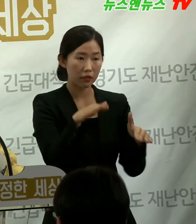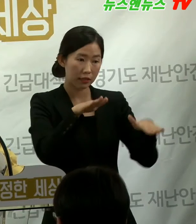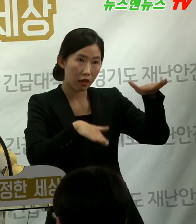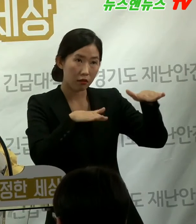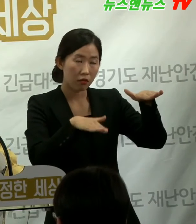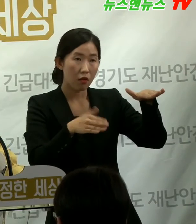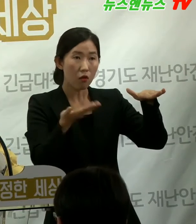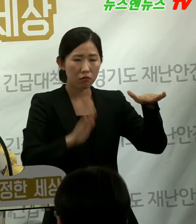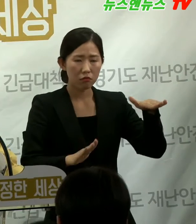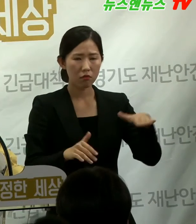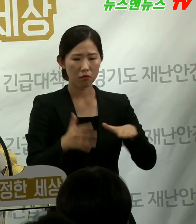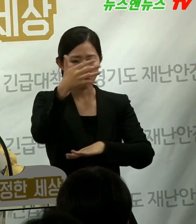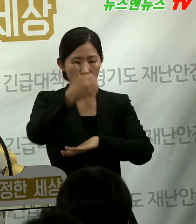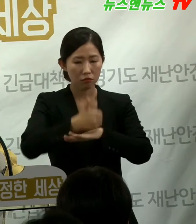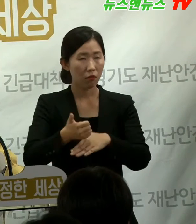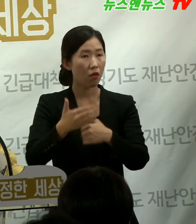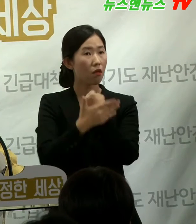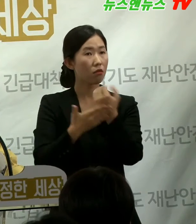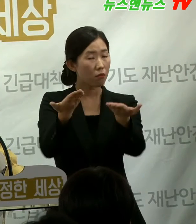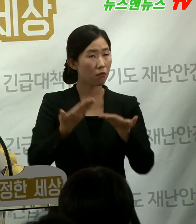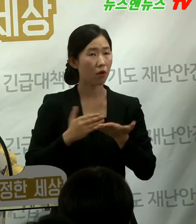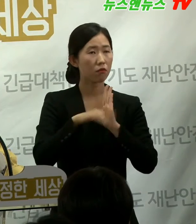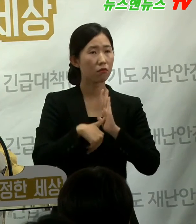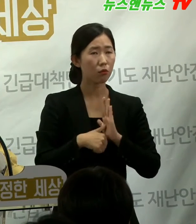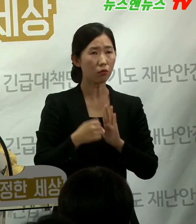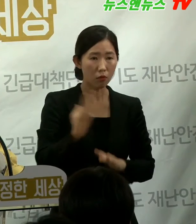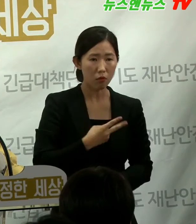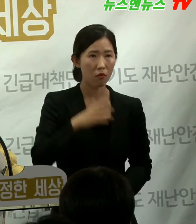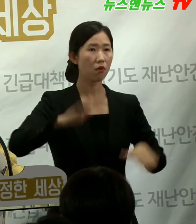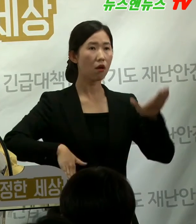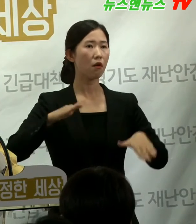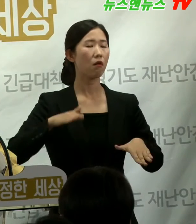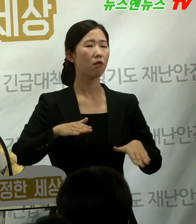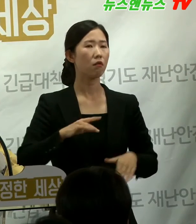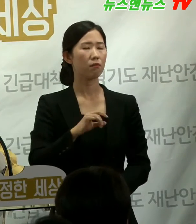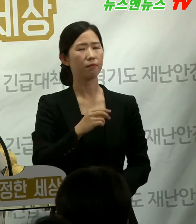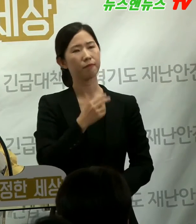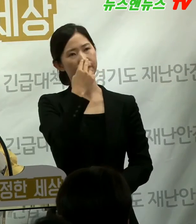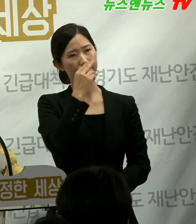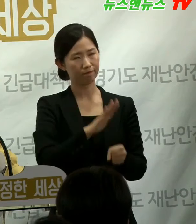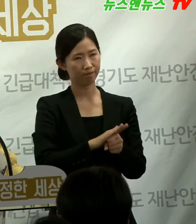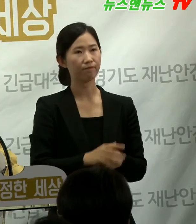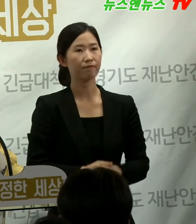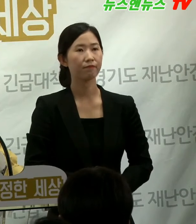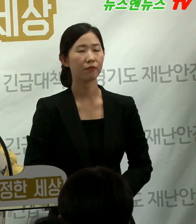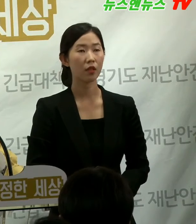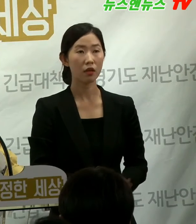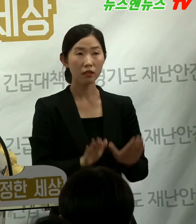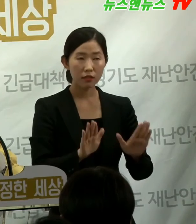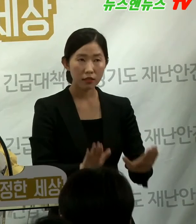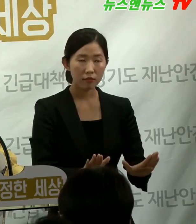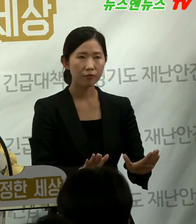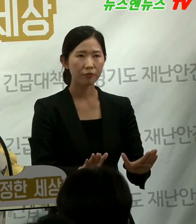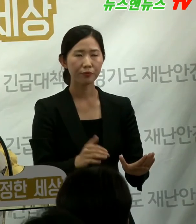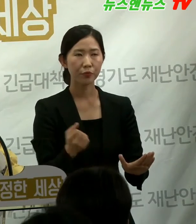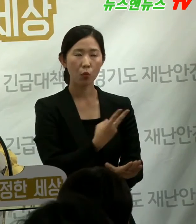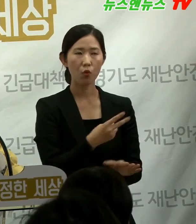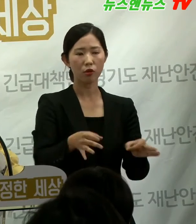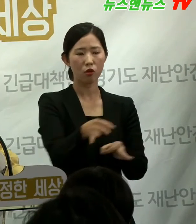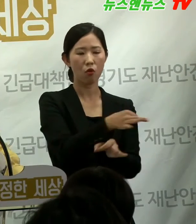이 기본소득이 논의되는 이유는 특히 재난기본소득이 논의되는 이유는 현재 경제적 위기를 극복하고